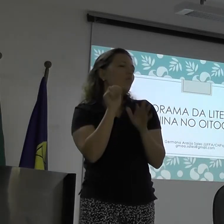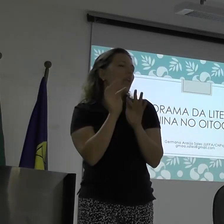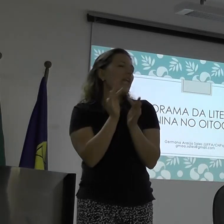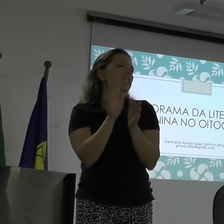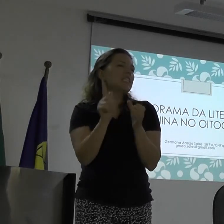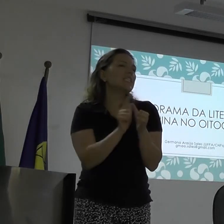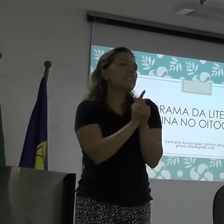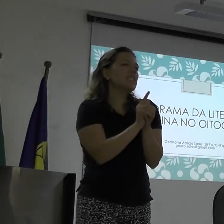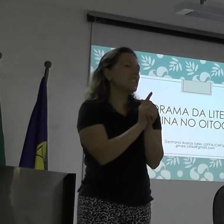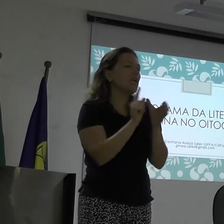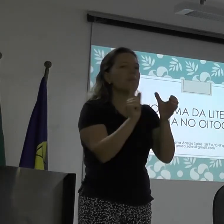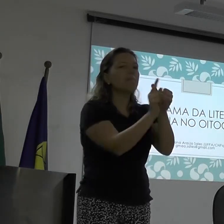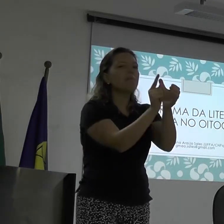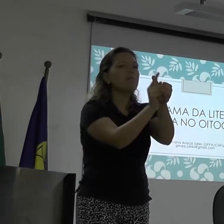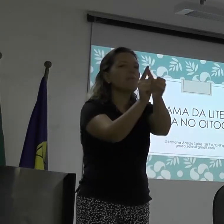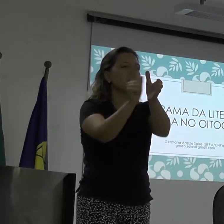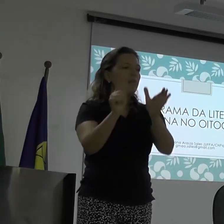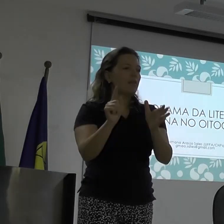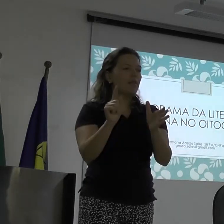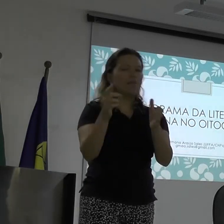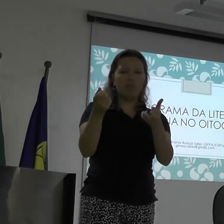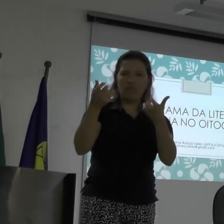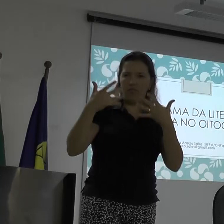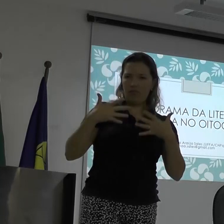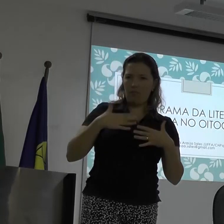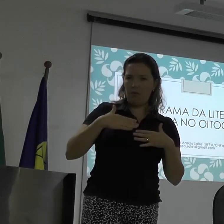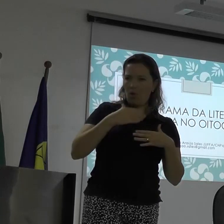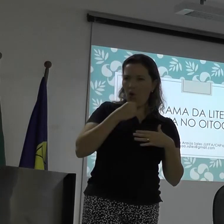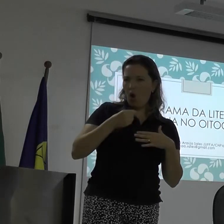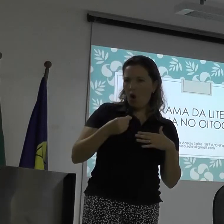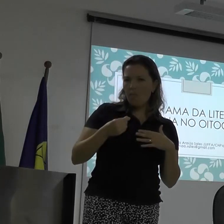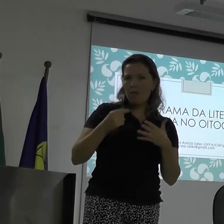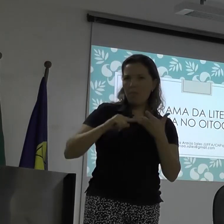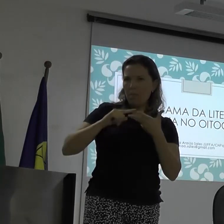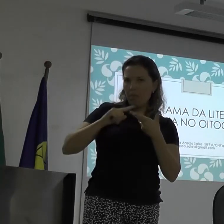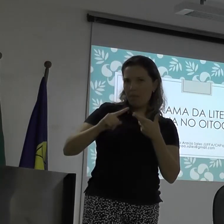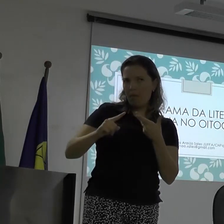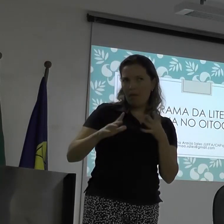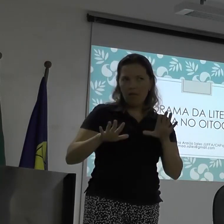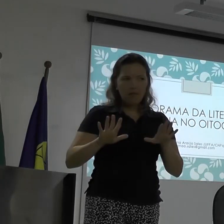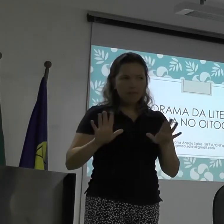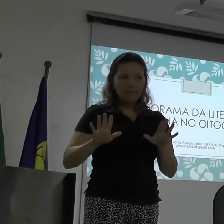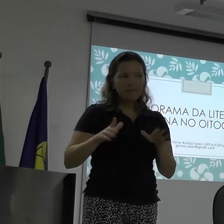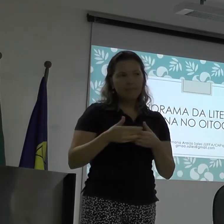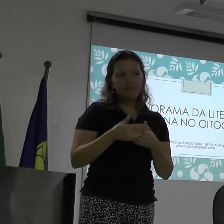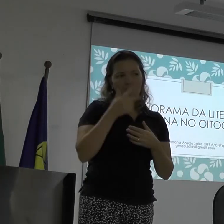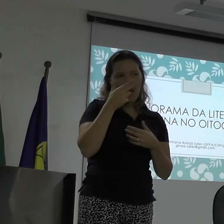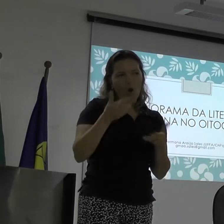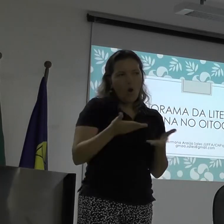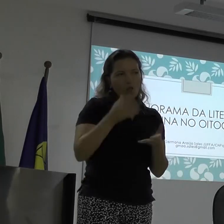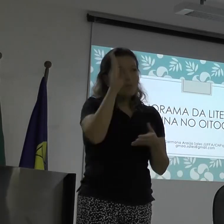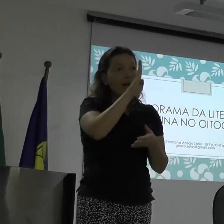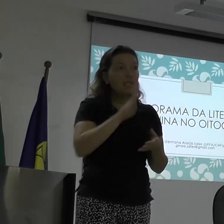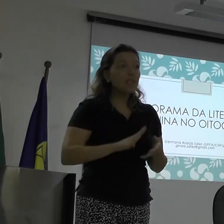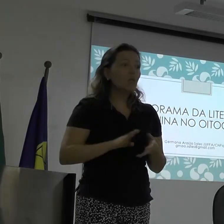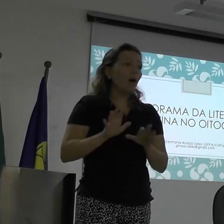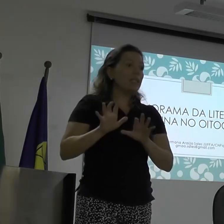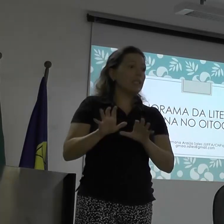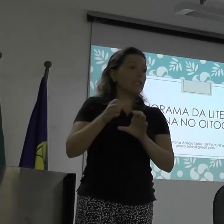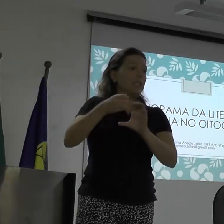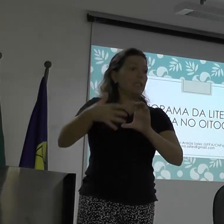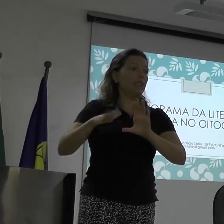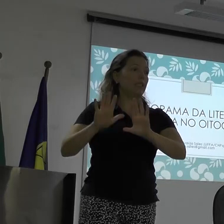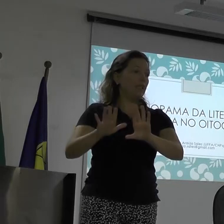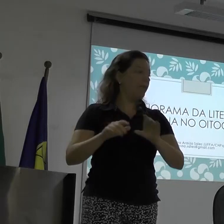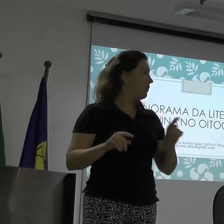o que o homem quer que ela diga, ou coisas piores, né? Atualmente, no cenário brasileiro, é esse. Eu